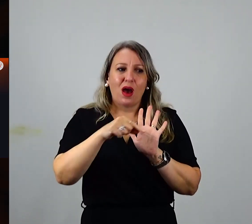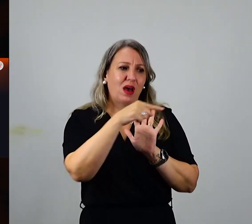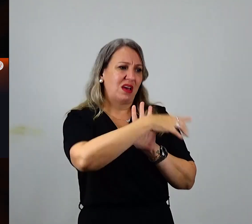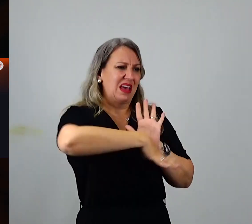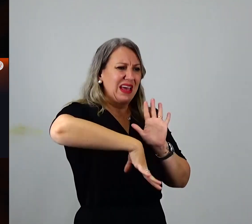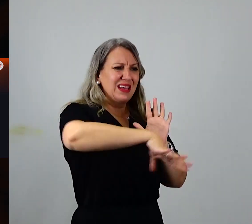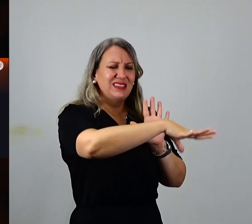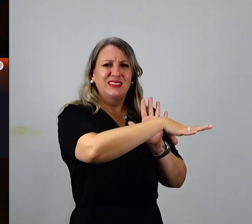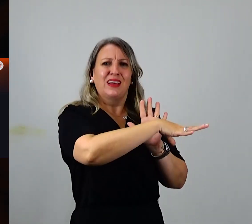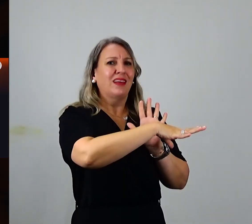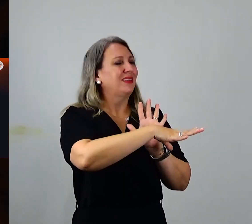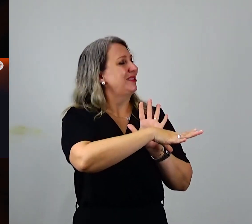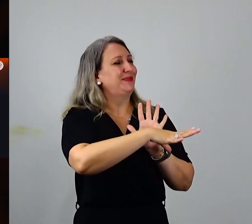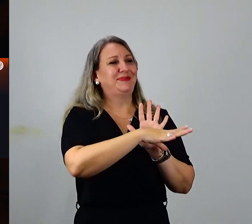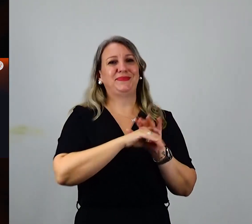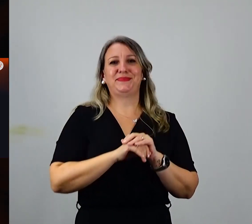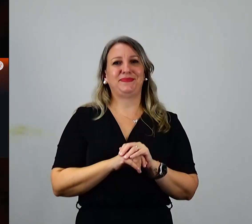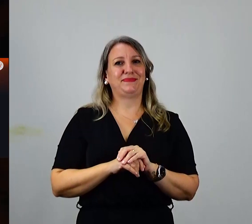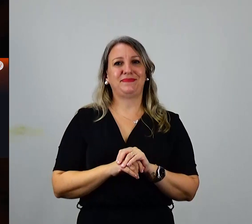Próximo versículo.